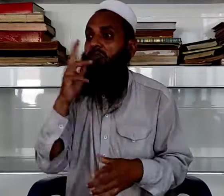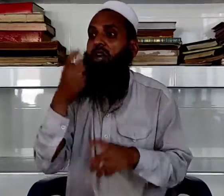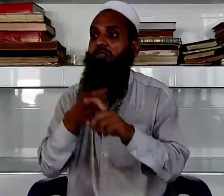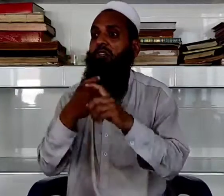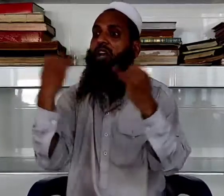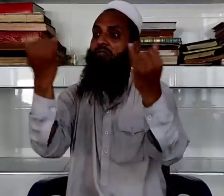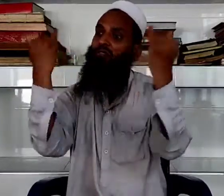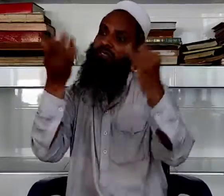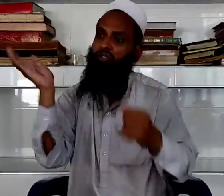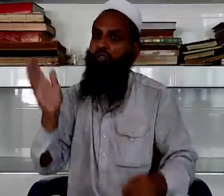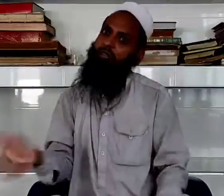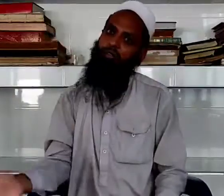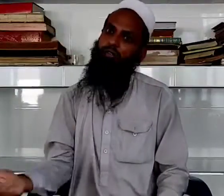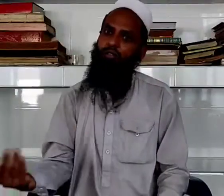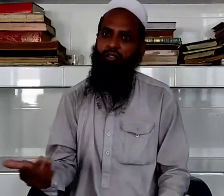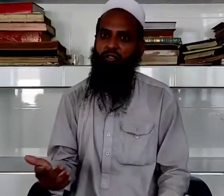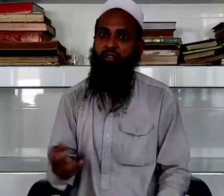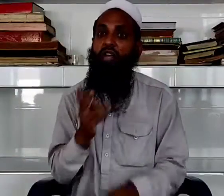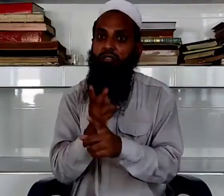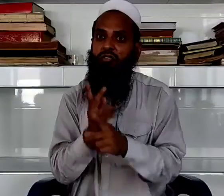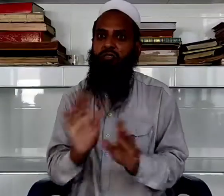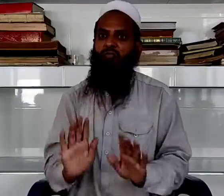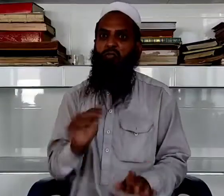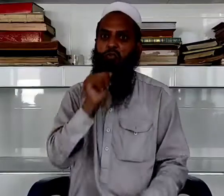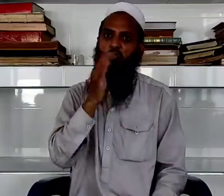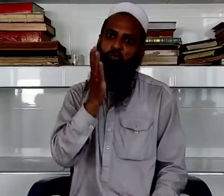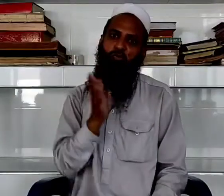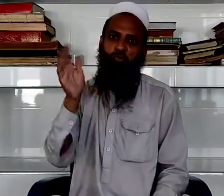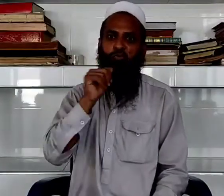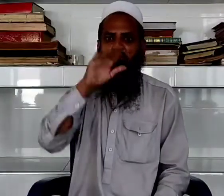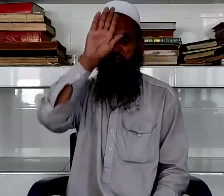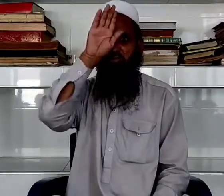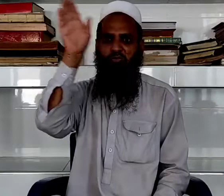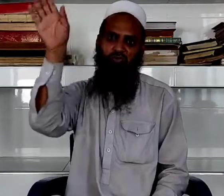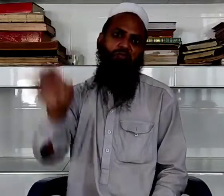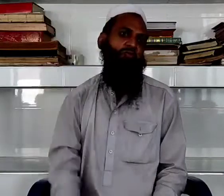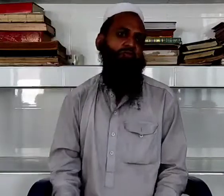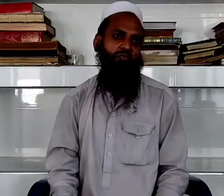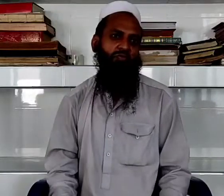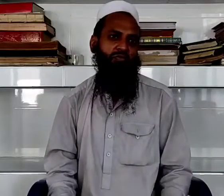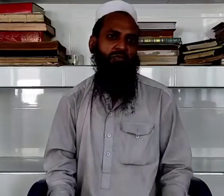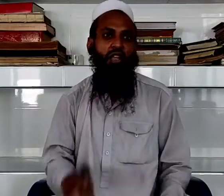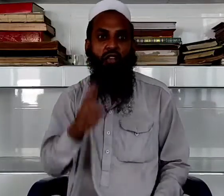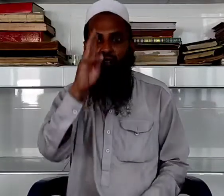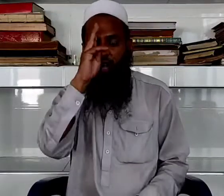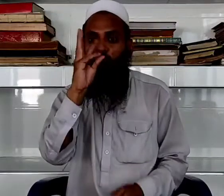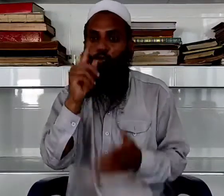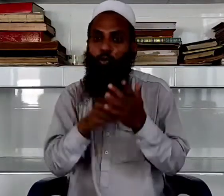ਨੇ, ਜਿਨ੍ਹਾਂ ਦੇ ਬਾਰੇ ਅੱਲਾਹੁ ਰਹਿਮਾਨ ਨੇ ਕੁਰਾਨ ਦੇ ਅੰਦਰ ਐਲਾਨ ਫਰਮਾਇਆ। ਜਨਾਬੇ ਅਲੀ ਬਿਨ ਮੁਰਤਜ਼ਾ ਰਜ਼ੀ ਅੱਲਾਹੁ ਤਾਲਾ